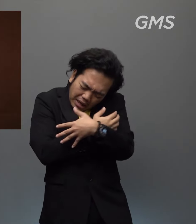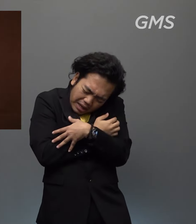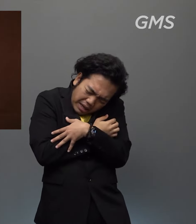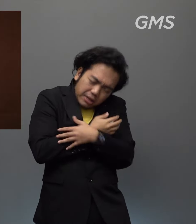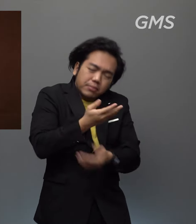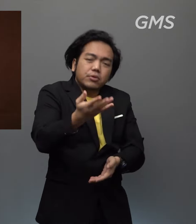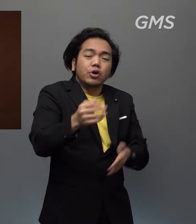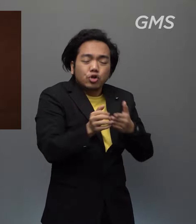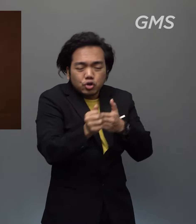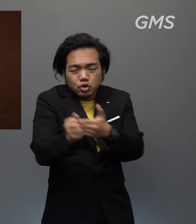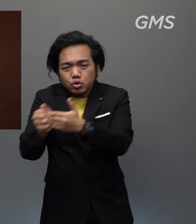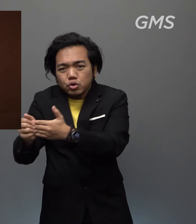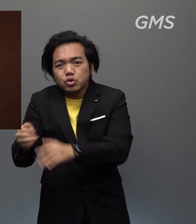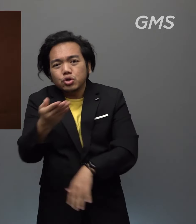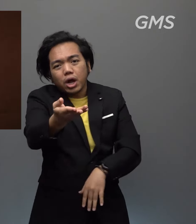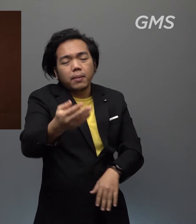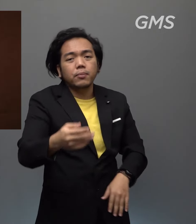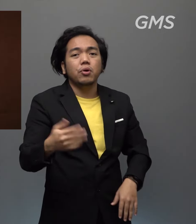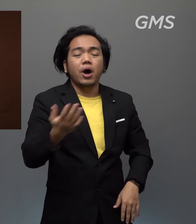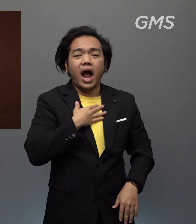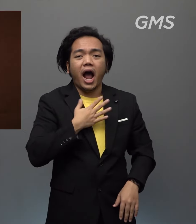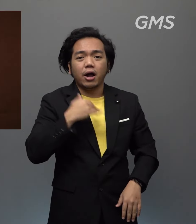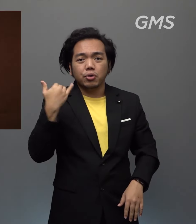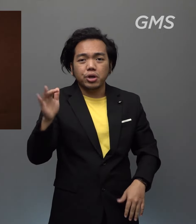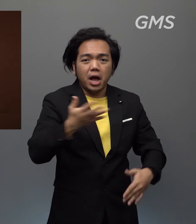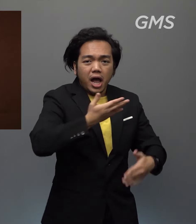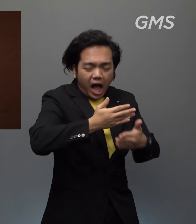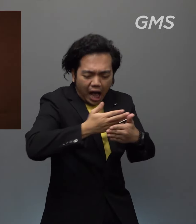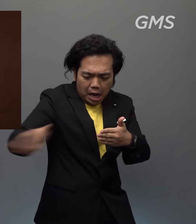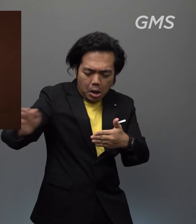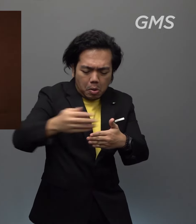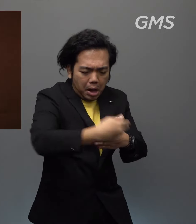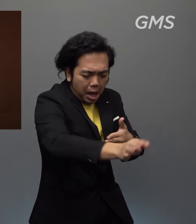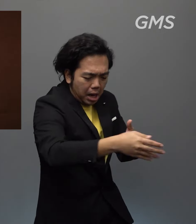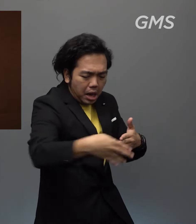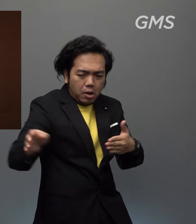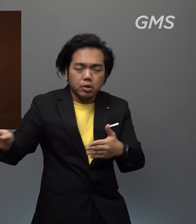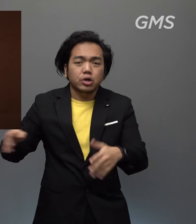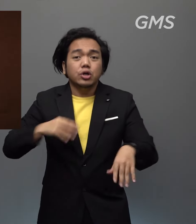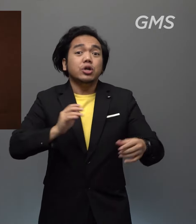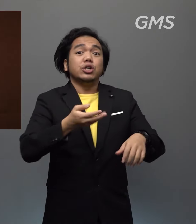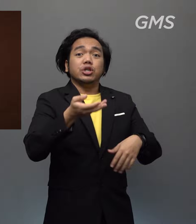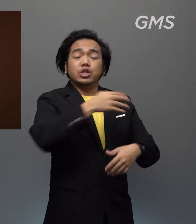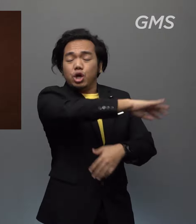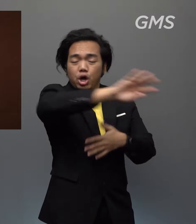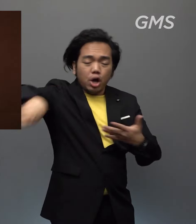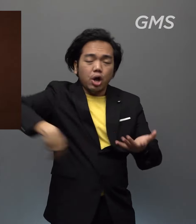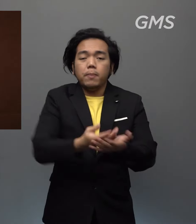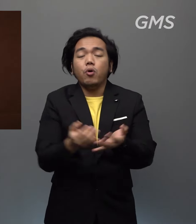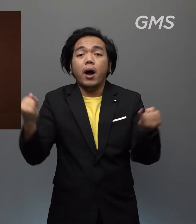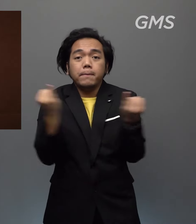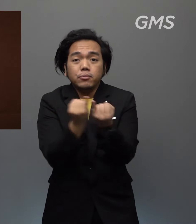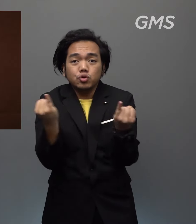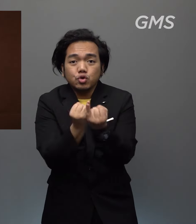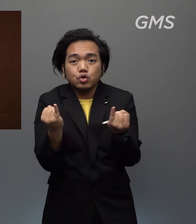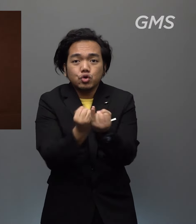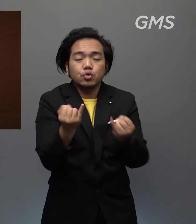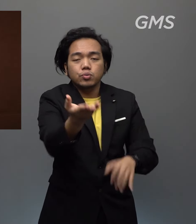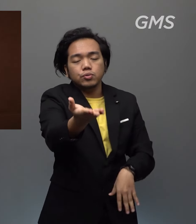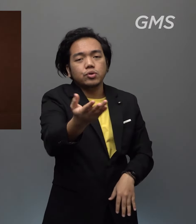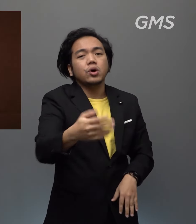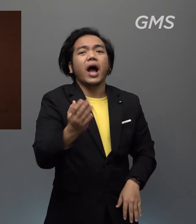menuntunmu, dan aku pula yang menghalau setiap musuh-musuh dari tanah perjanjian yang akhirnya tanah itu kuberikan kepadamu. Aku adalah